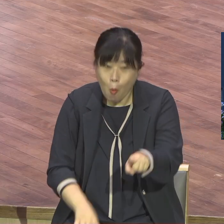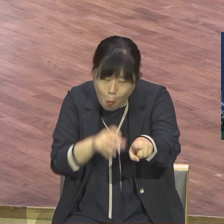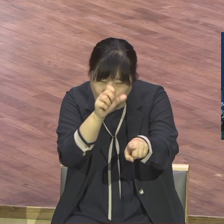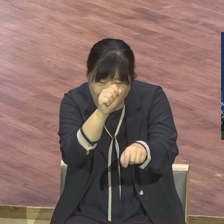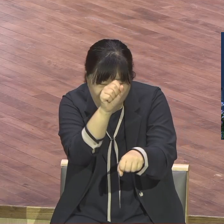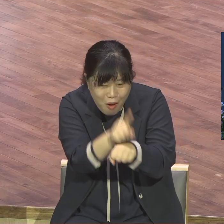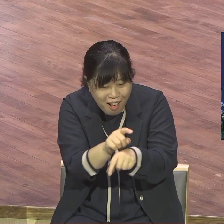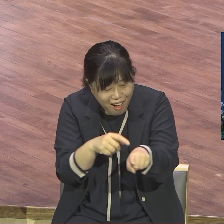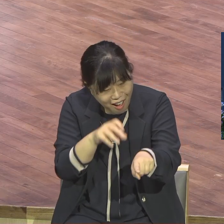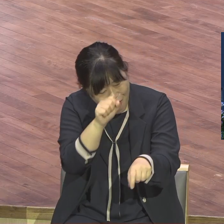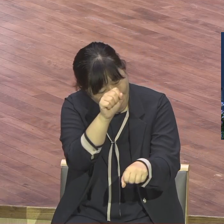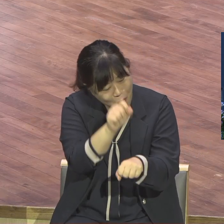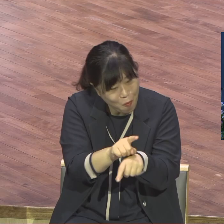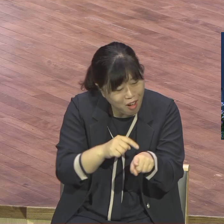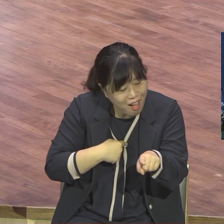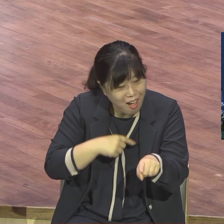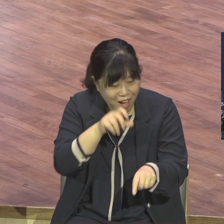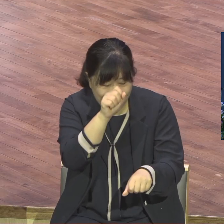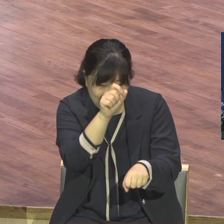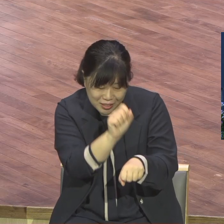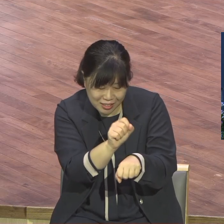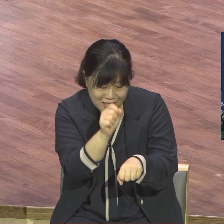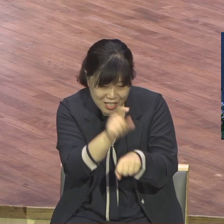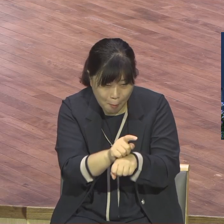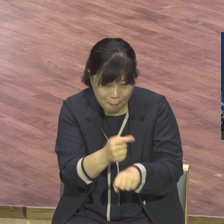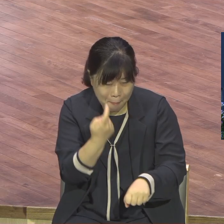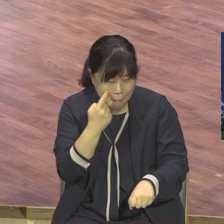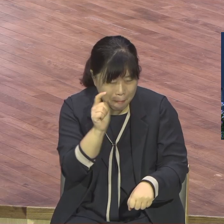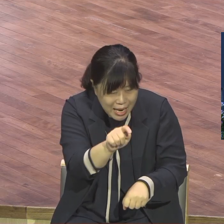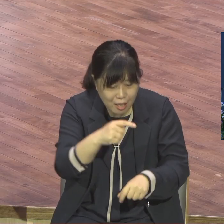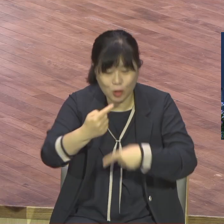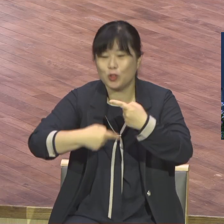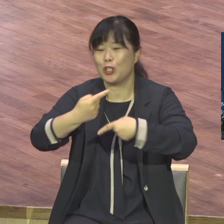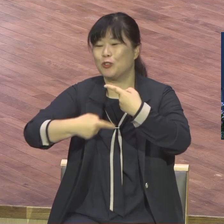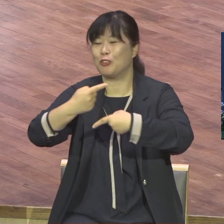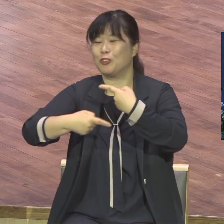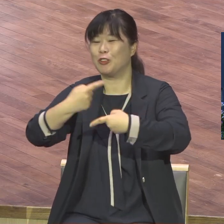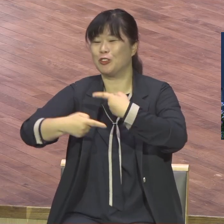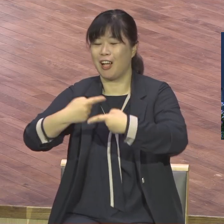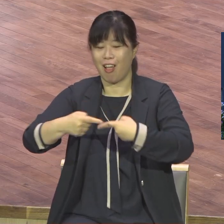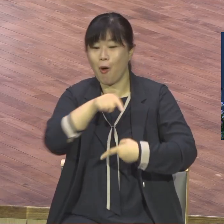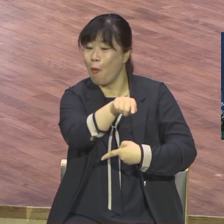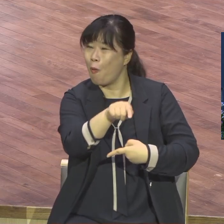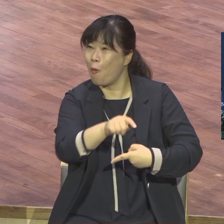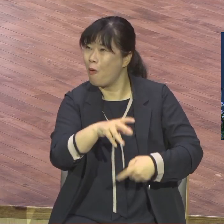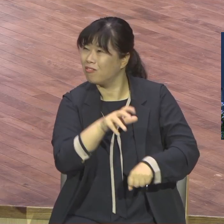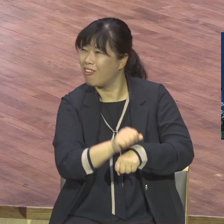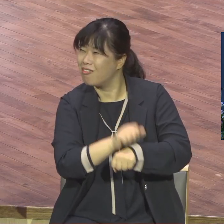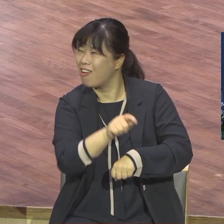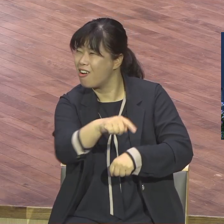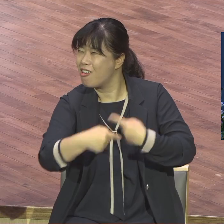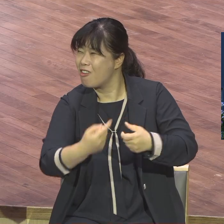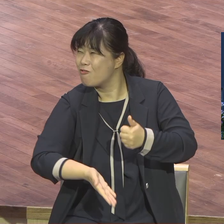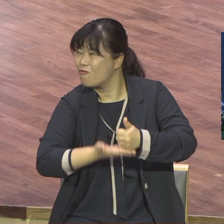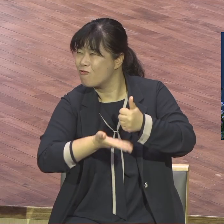장점이나 가능성이 있는 것을 계속해서 그렇게 말해주는 것입니다. 세워주는 것입니다.